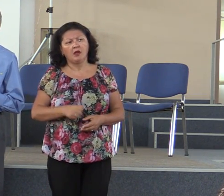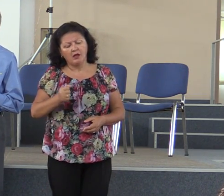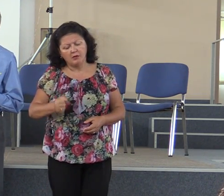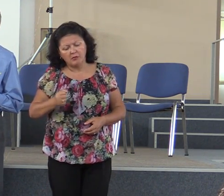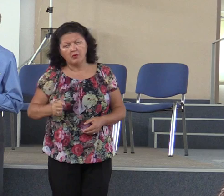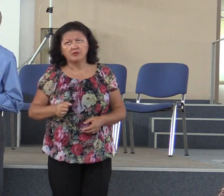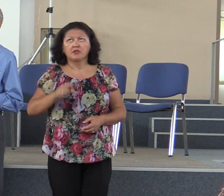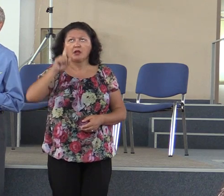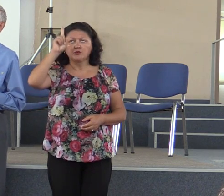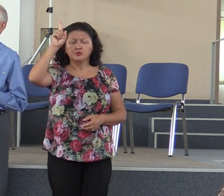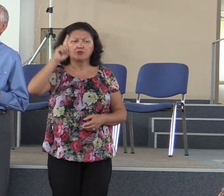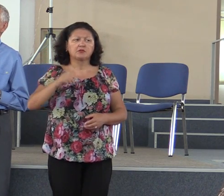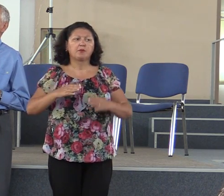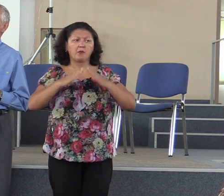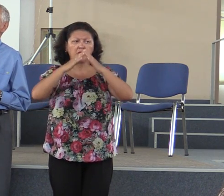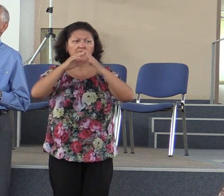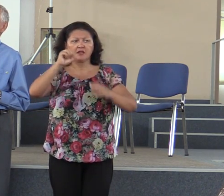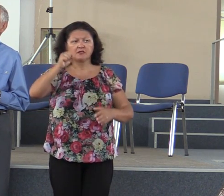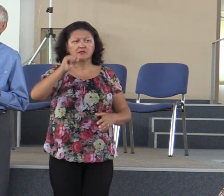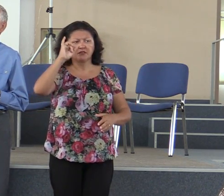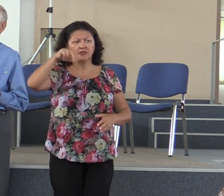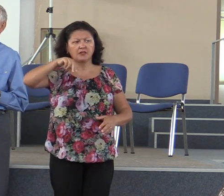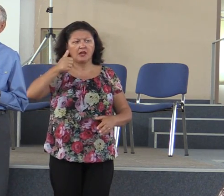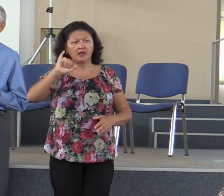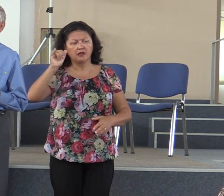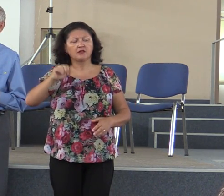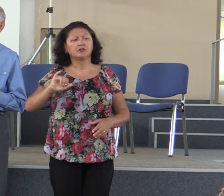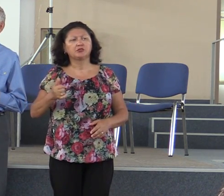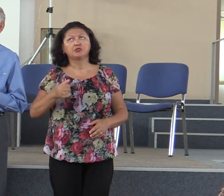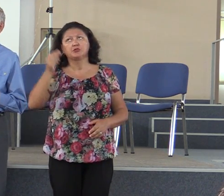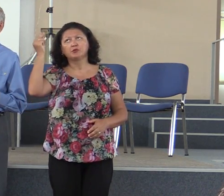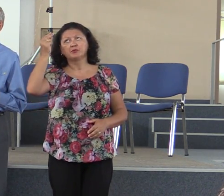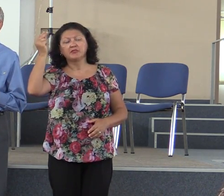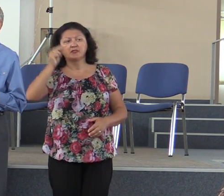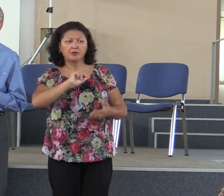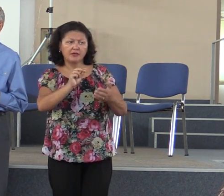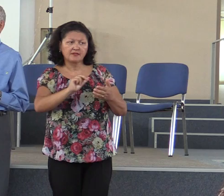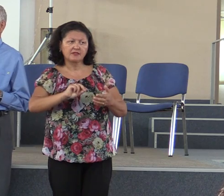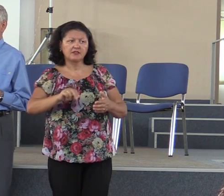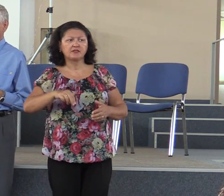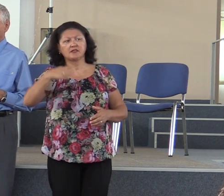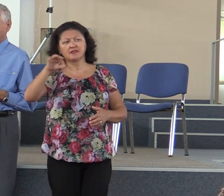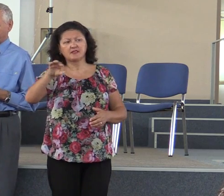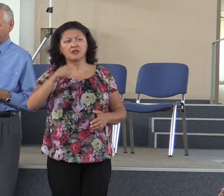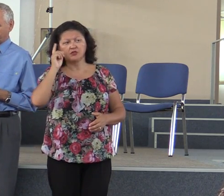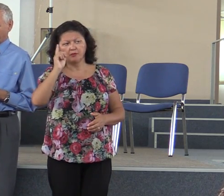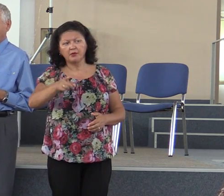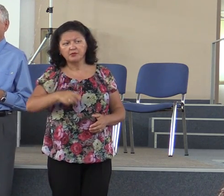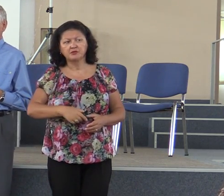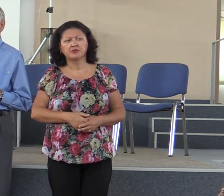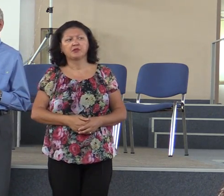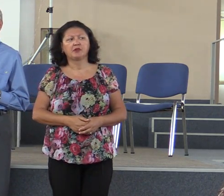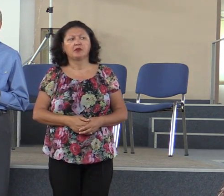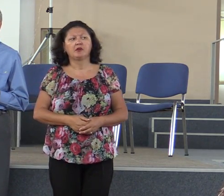sus pe muntele Sinai. And God gave him the Ten Commandments. Și Dumnezeu i-a scris cele 10 porunci. And as he was walking down the